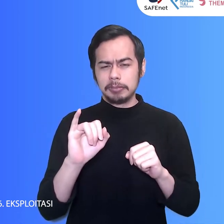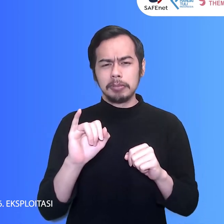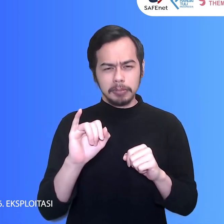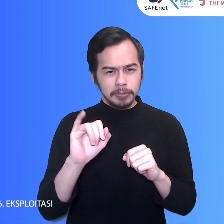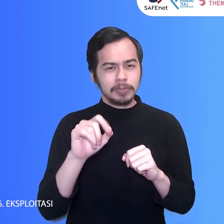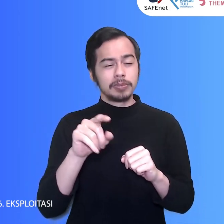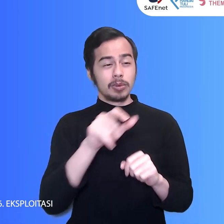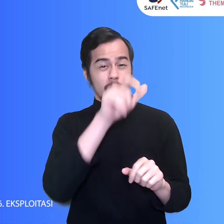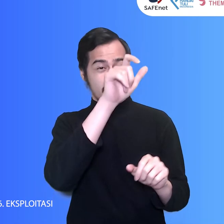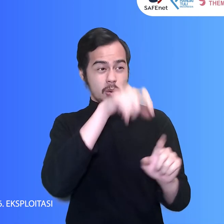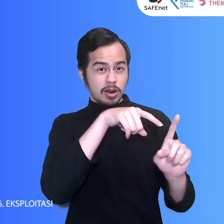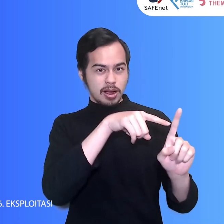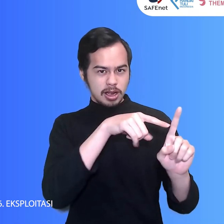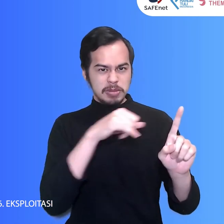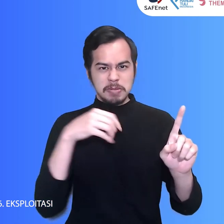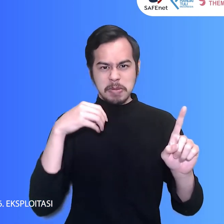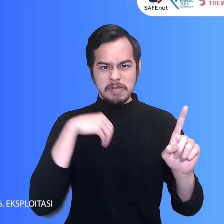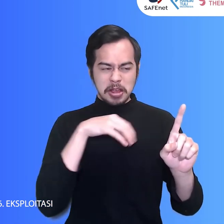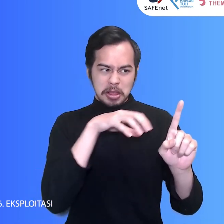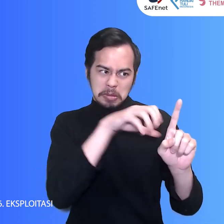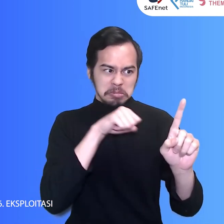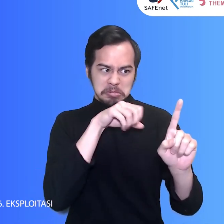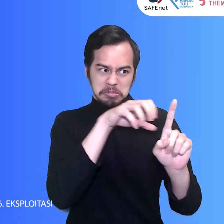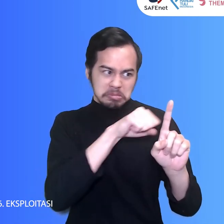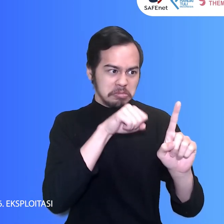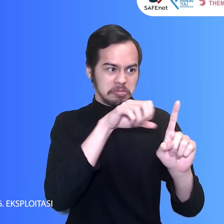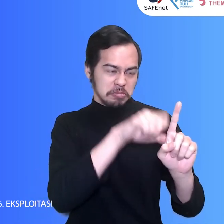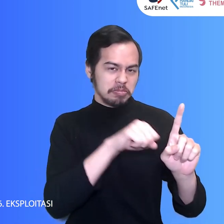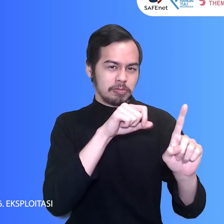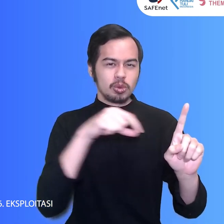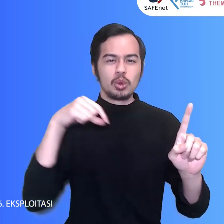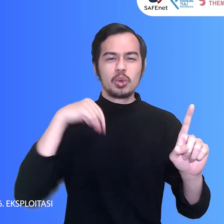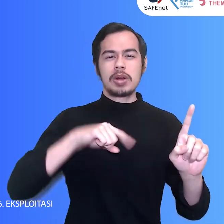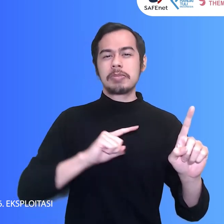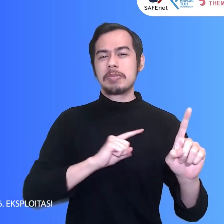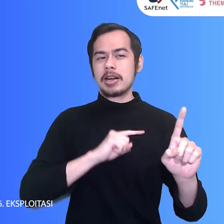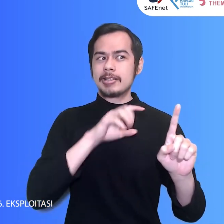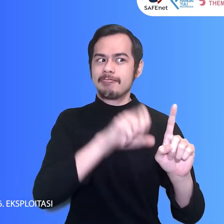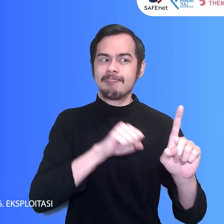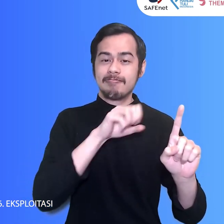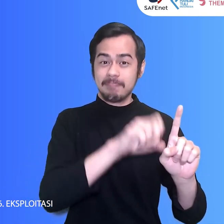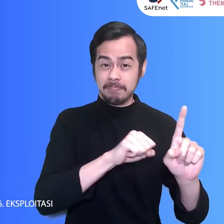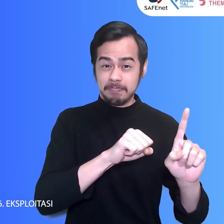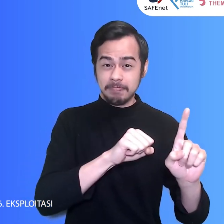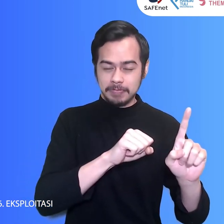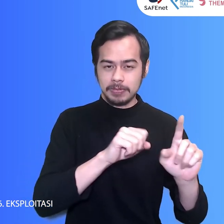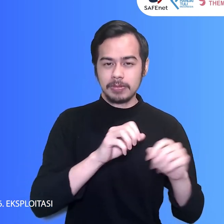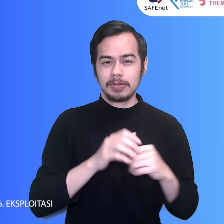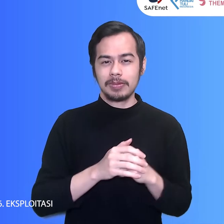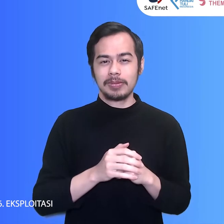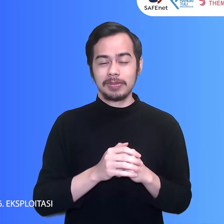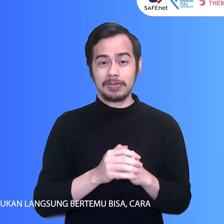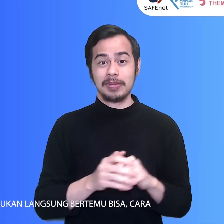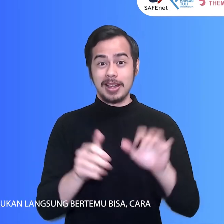Hai teh yang mana tindakan tersebut dapat masuk keranah offline dengan adanya kombinasi